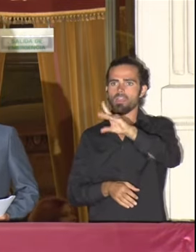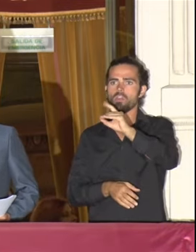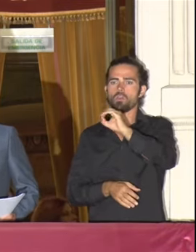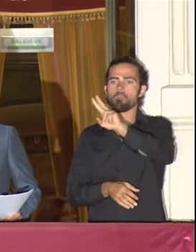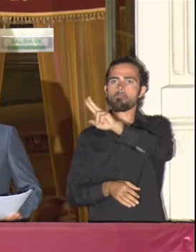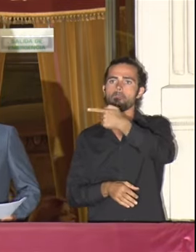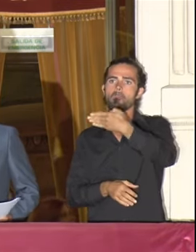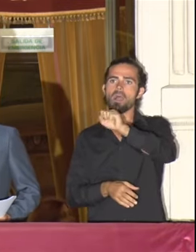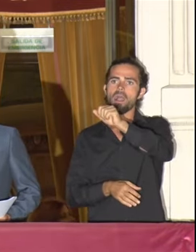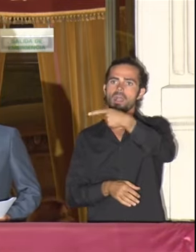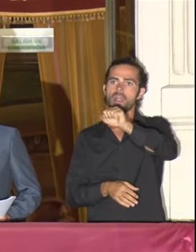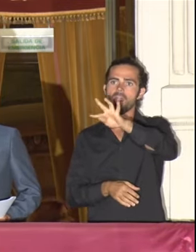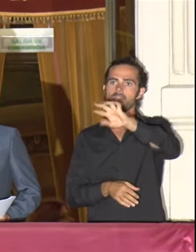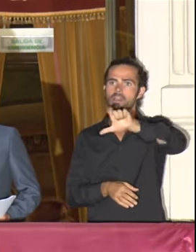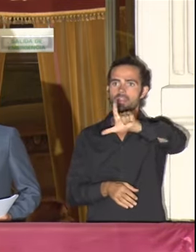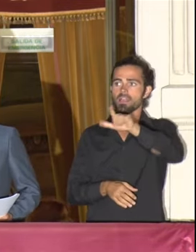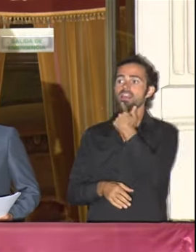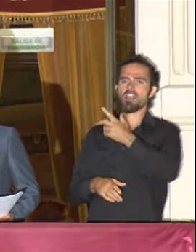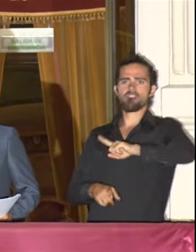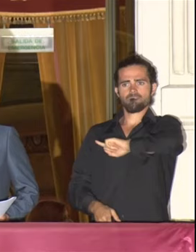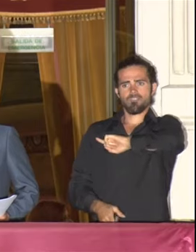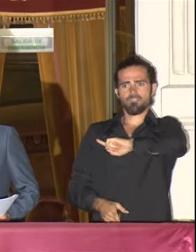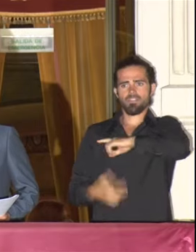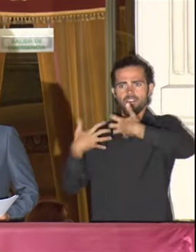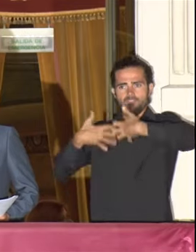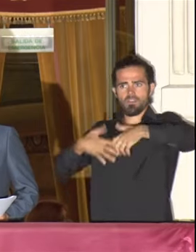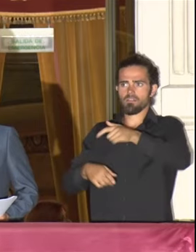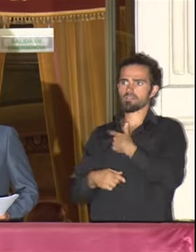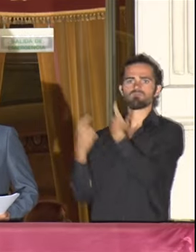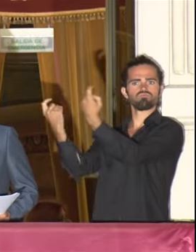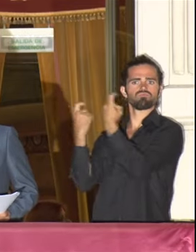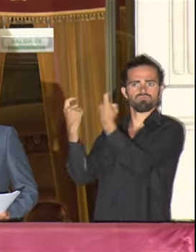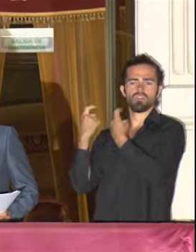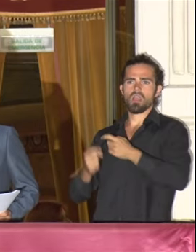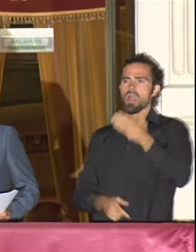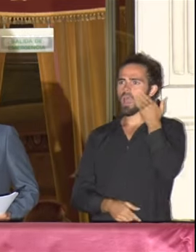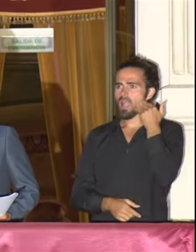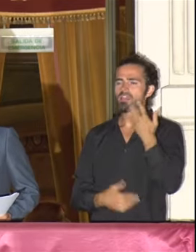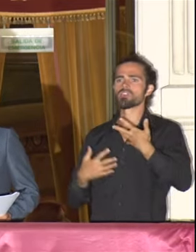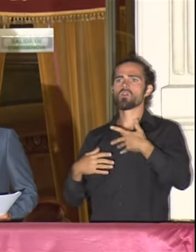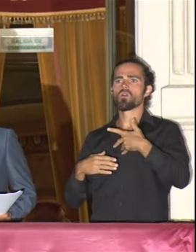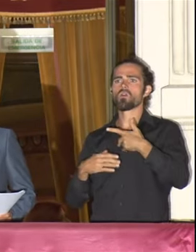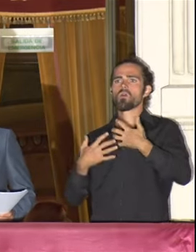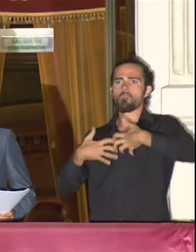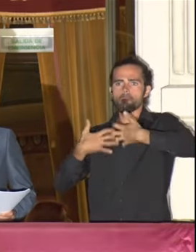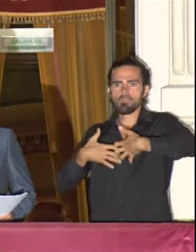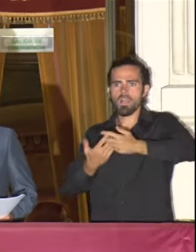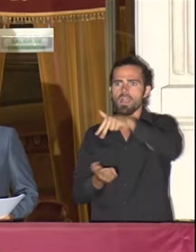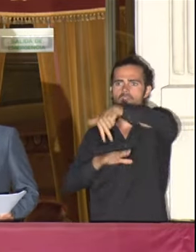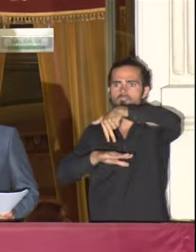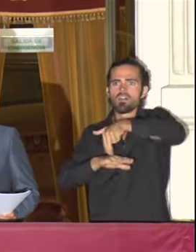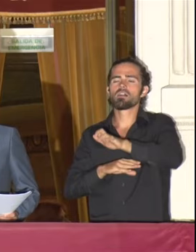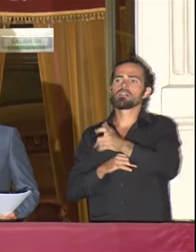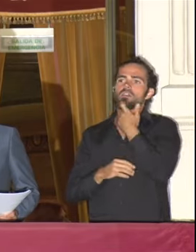técnica, un enamorado de la mecánica, y me transmitió ese cariño por la mecánica y me reenganché otra vez a los